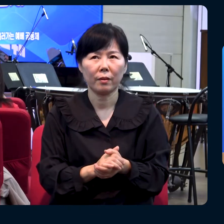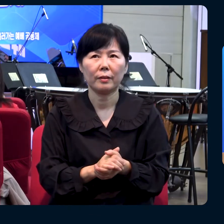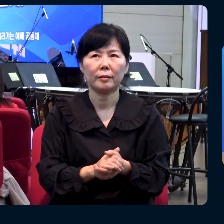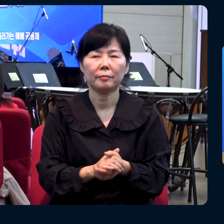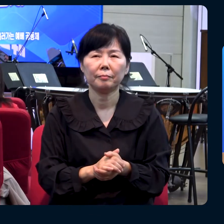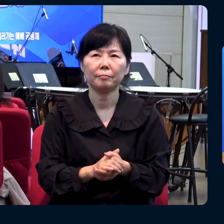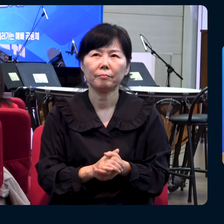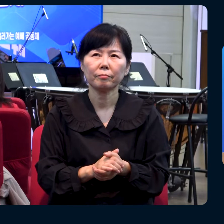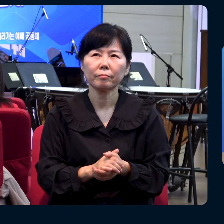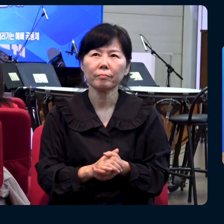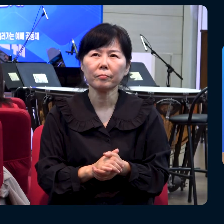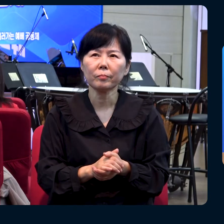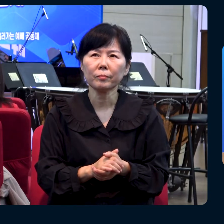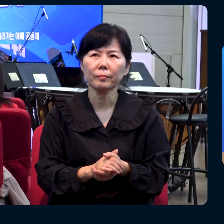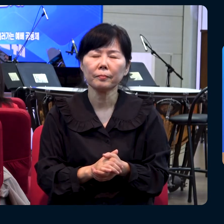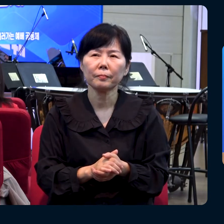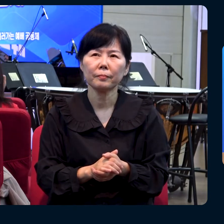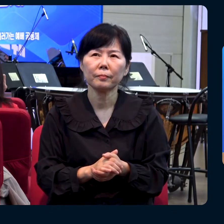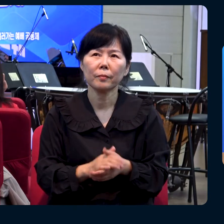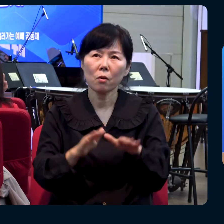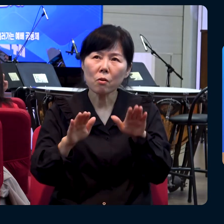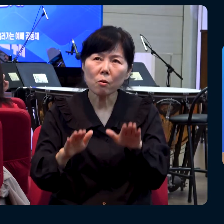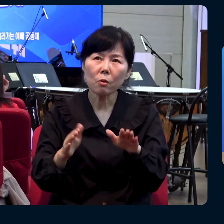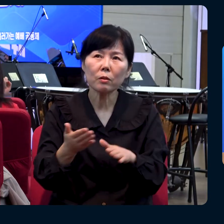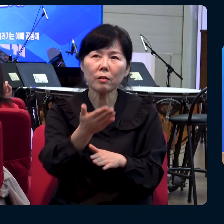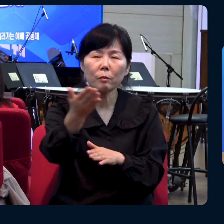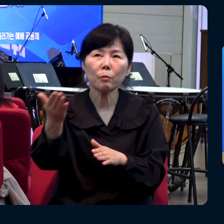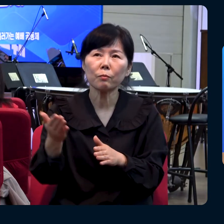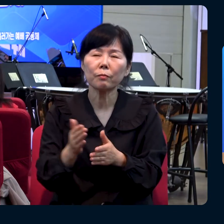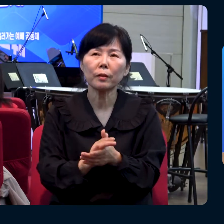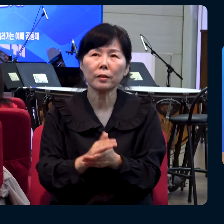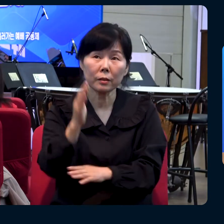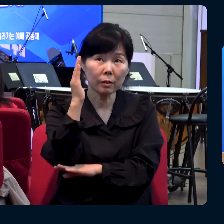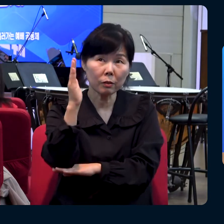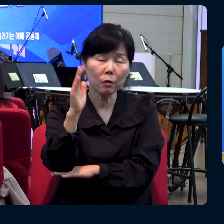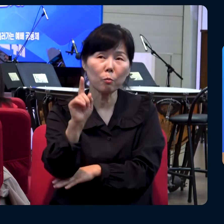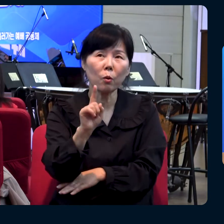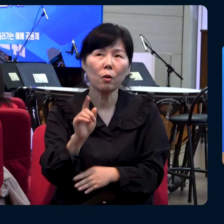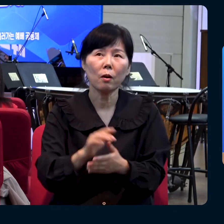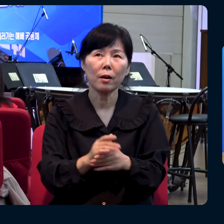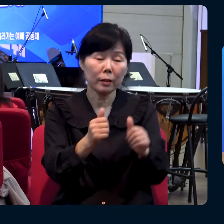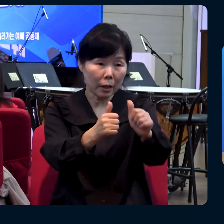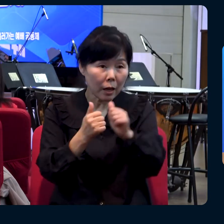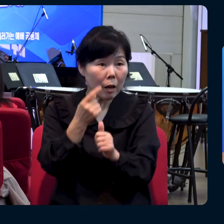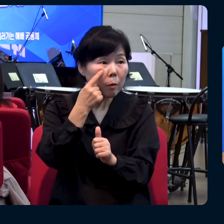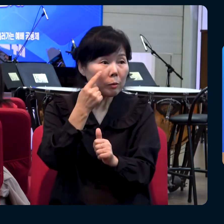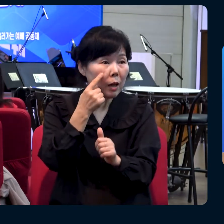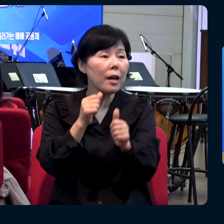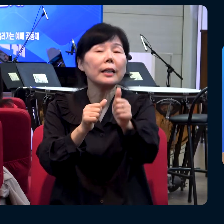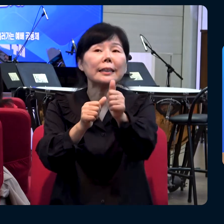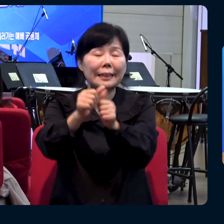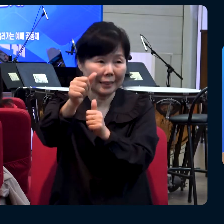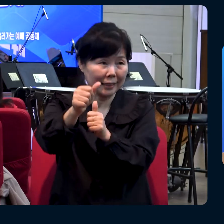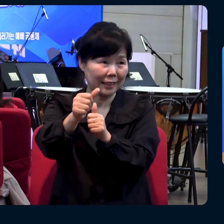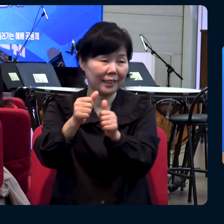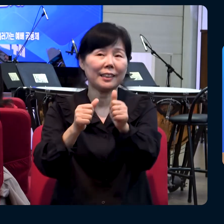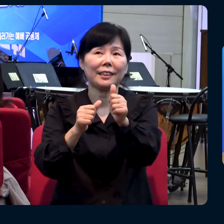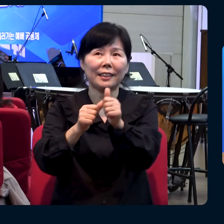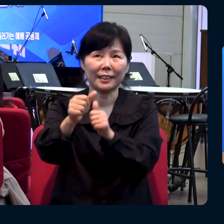큰 일을 하는 게 승리가 아닙니다. 오늘 여러분과 첫 번째 나누고 싶은 게 뭐냐면, 한번 따라 하실까요?